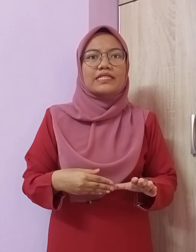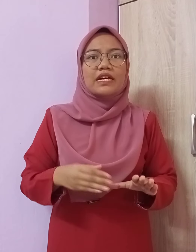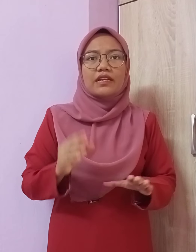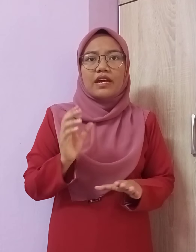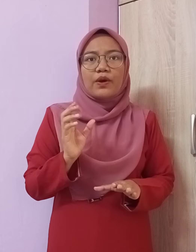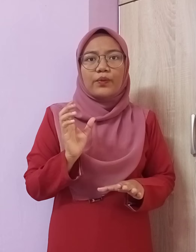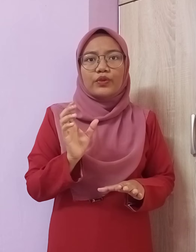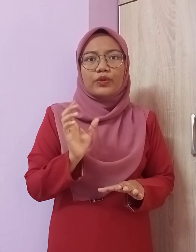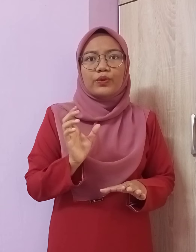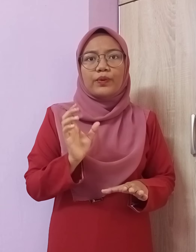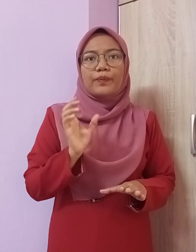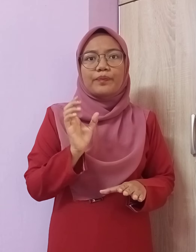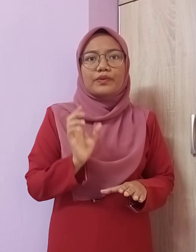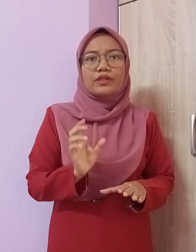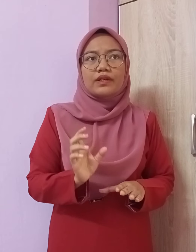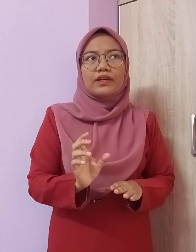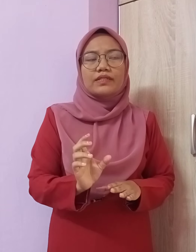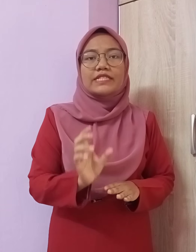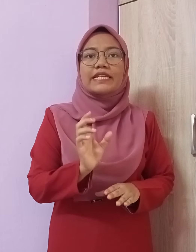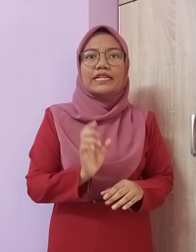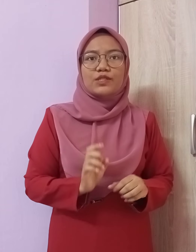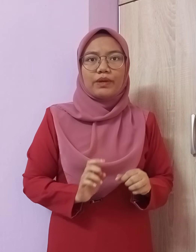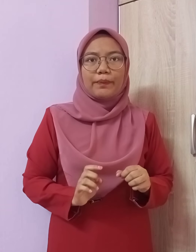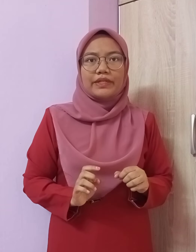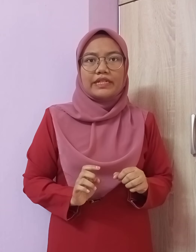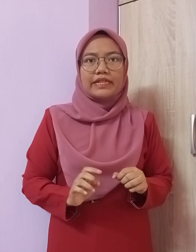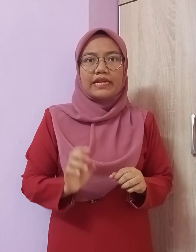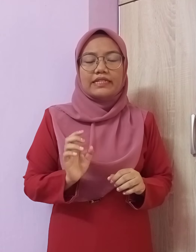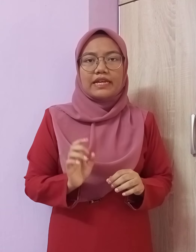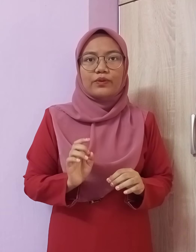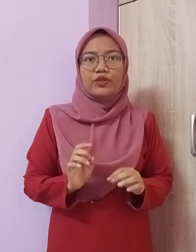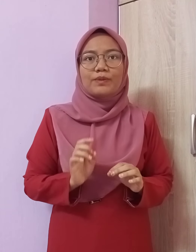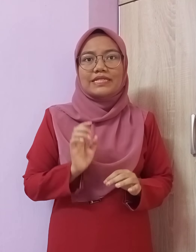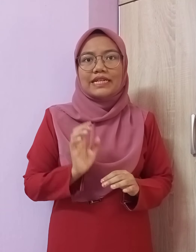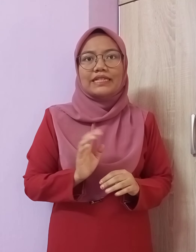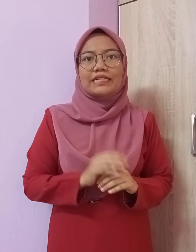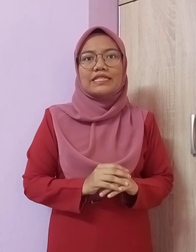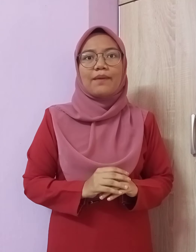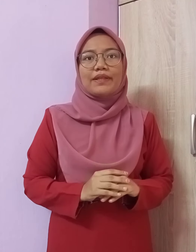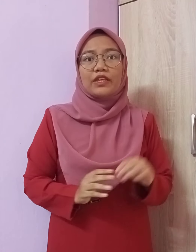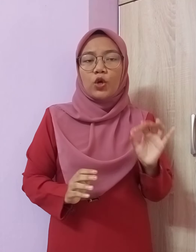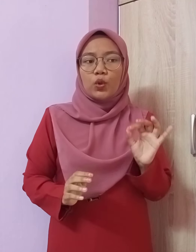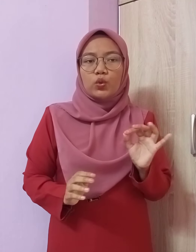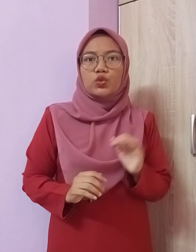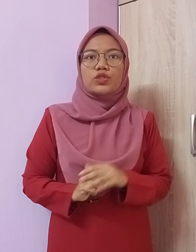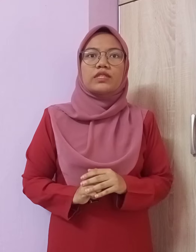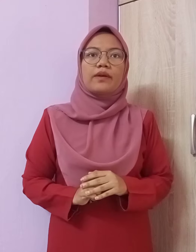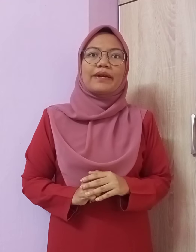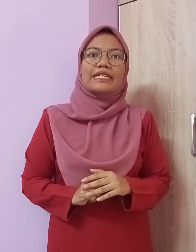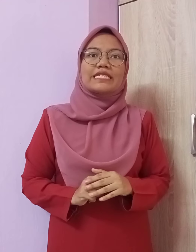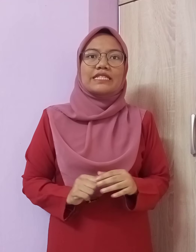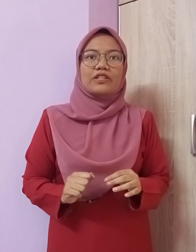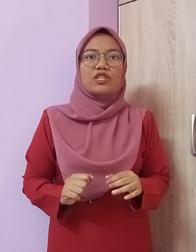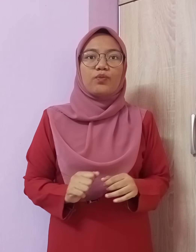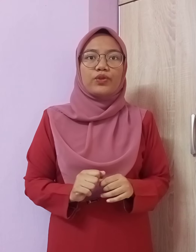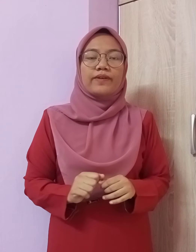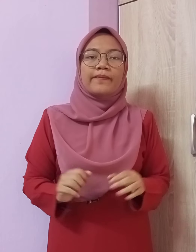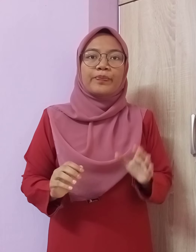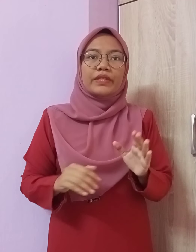dasar untuk dijadikan sebagai pendidikan dan untuk menjaga keselamatan, khususnya bagi generasi muda